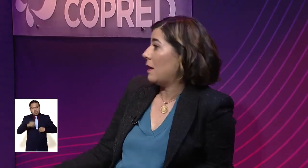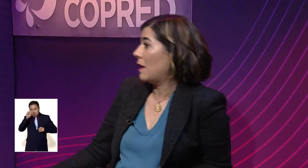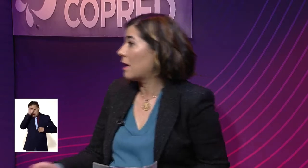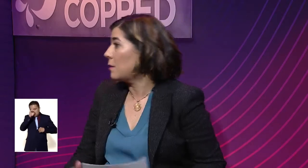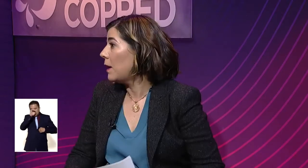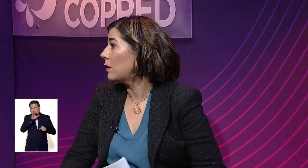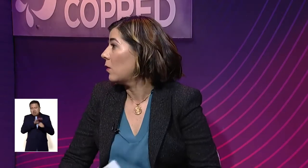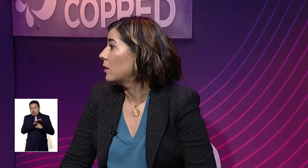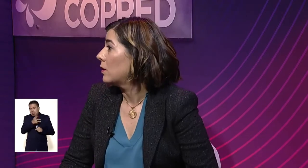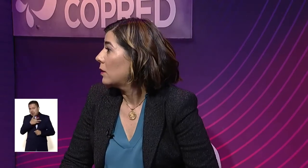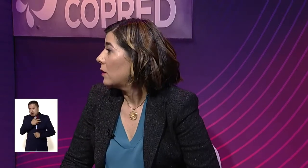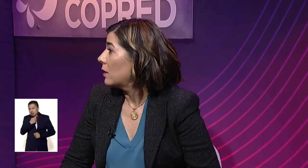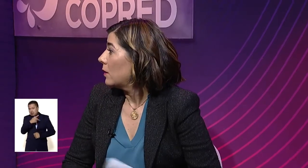al respecto?